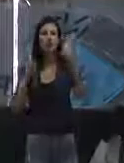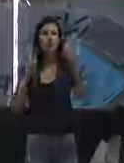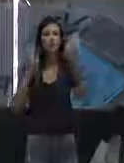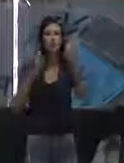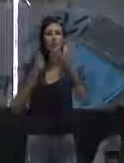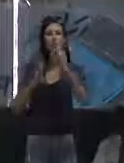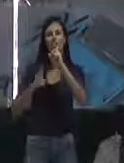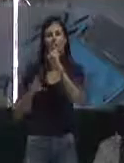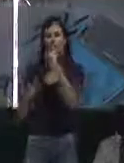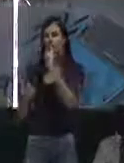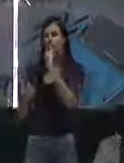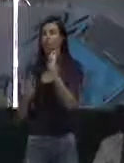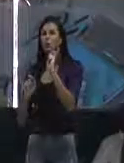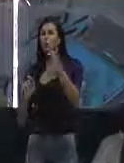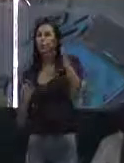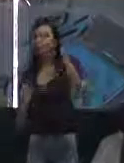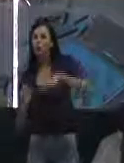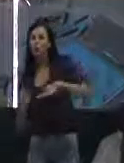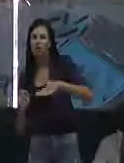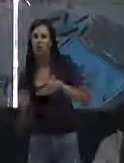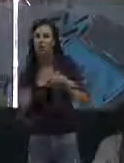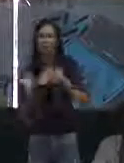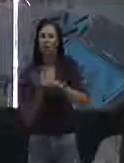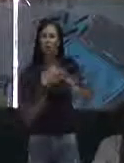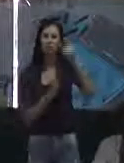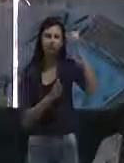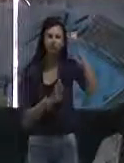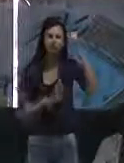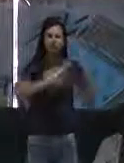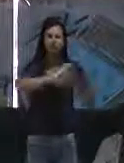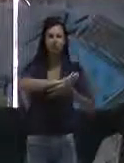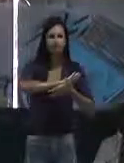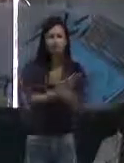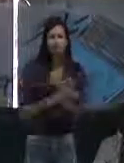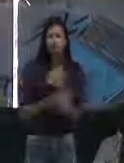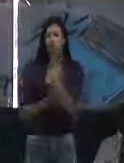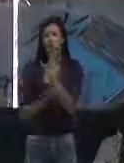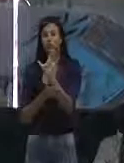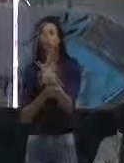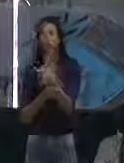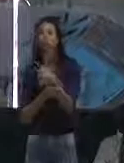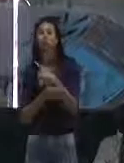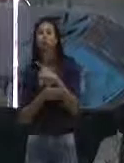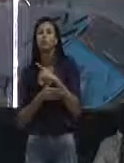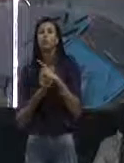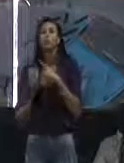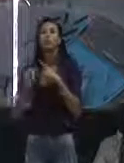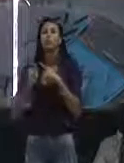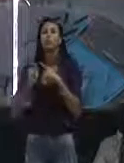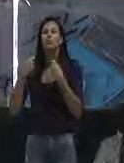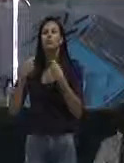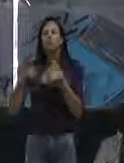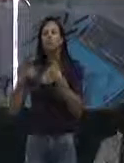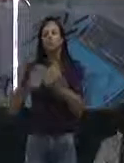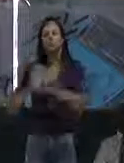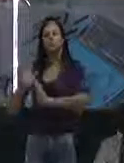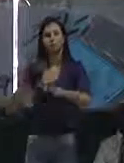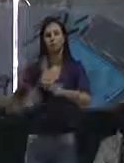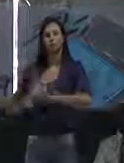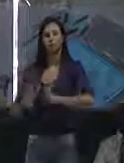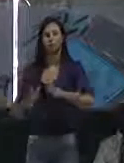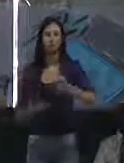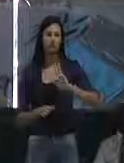é um mal, é maligno isso. Só tem um tratamento. Vereador Lucas Paiva não pode